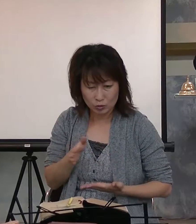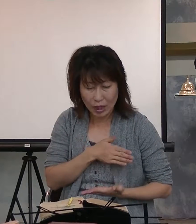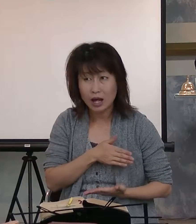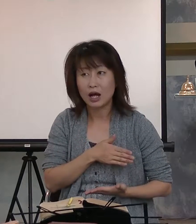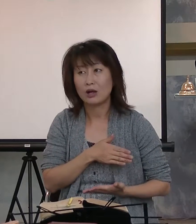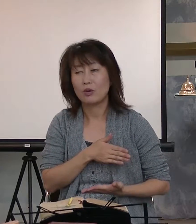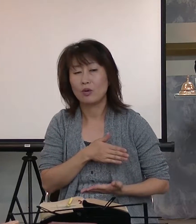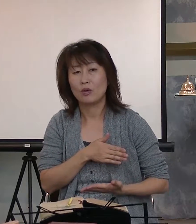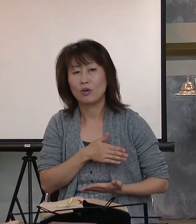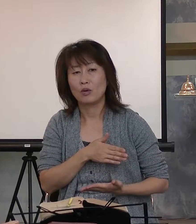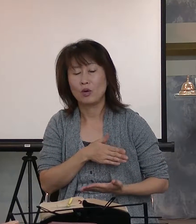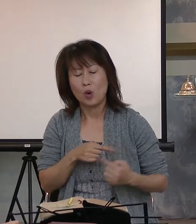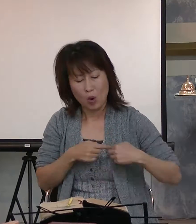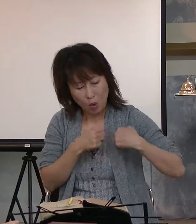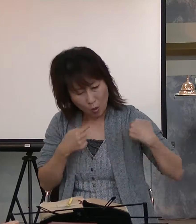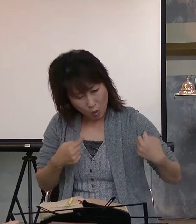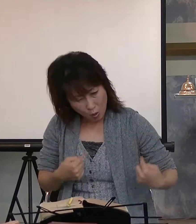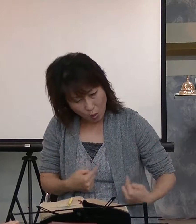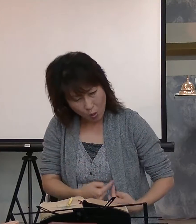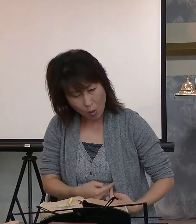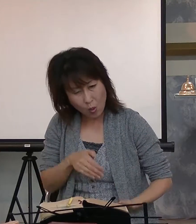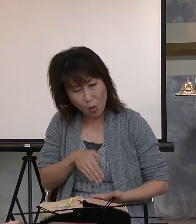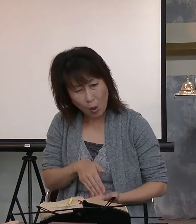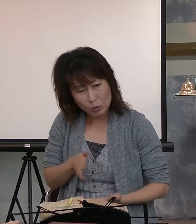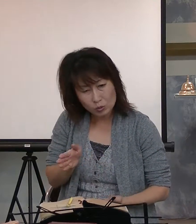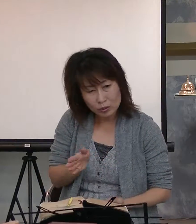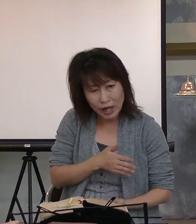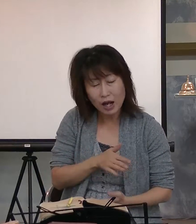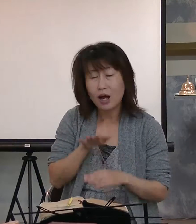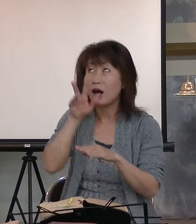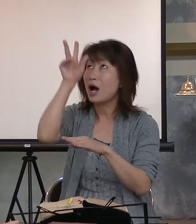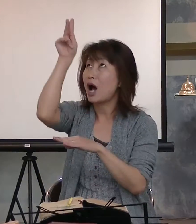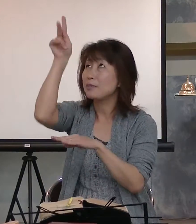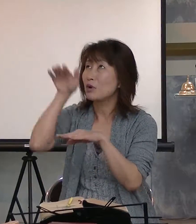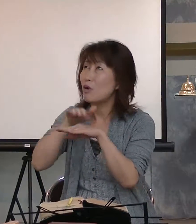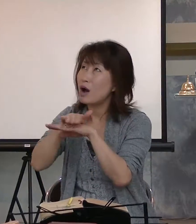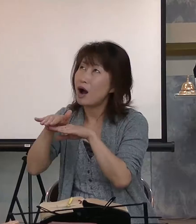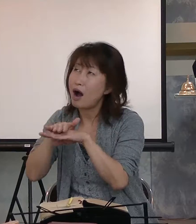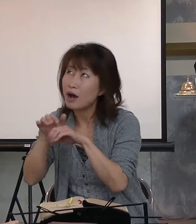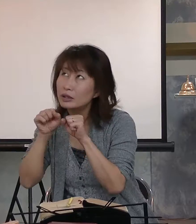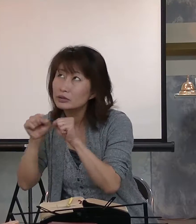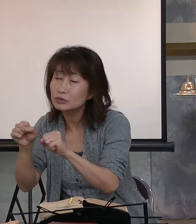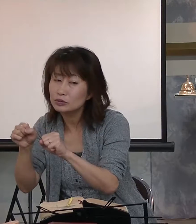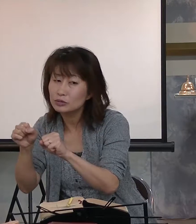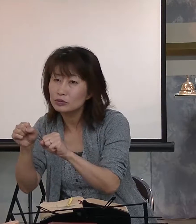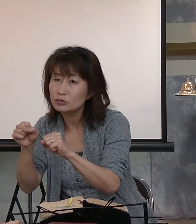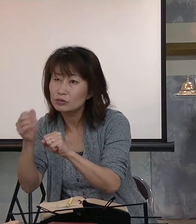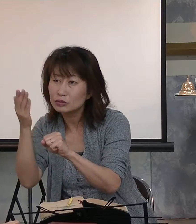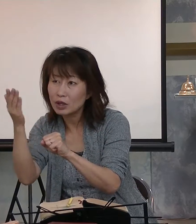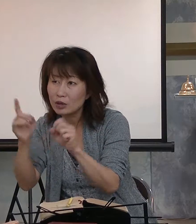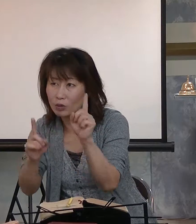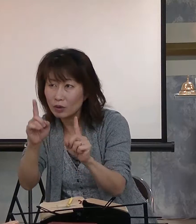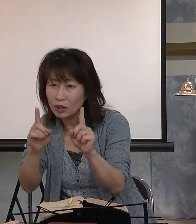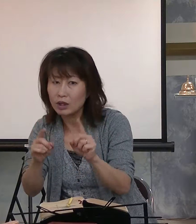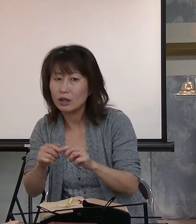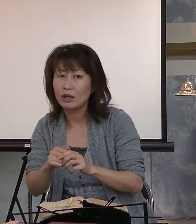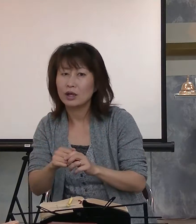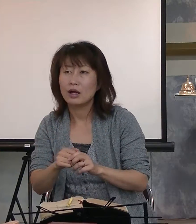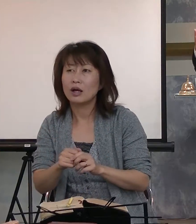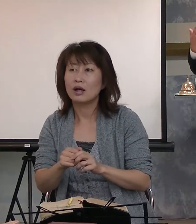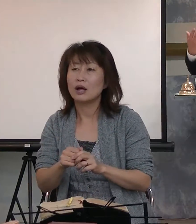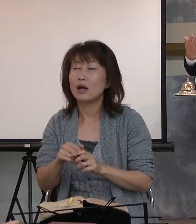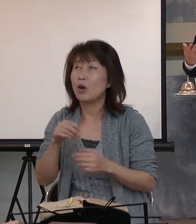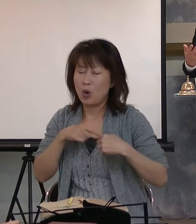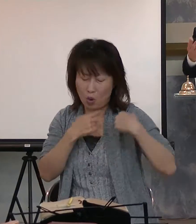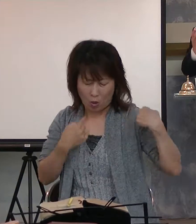なす、心から神を愛して、心から神を